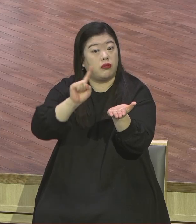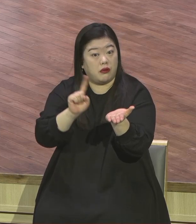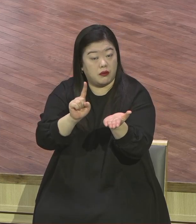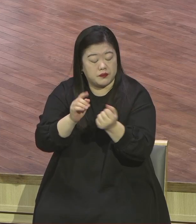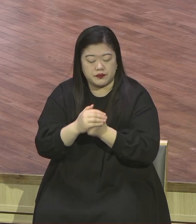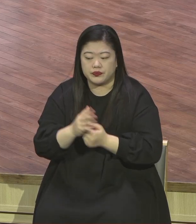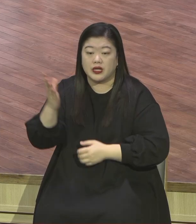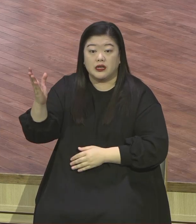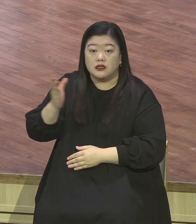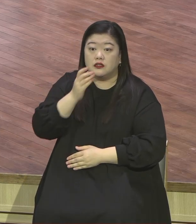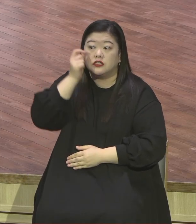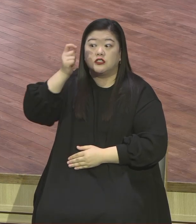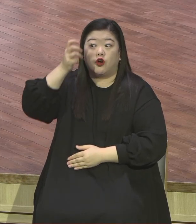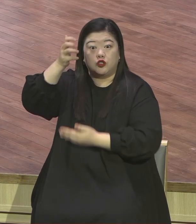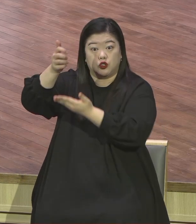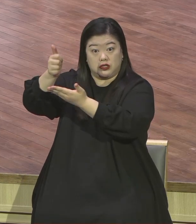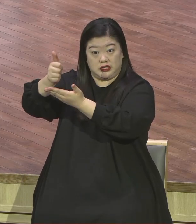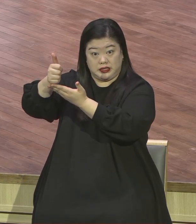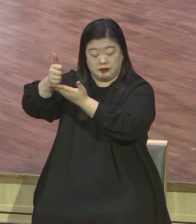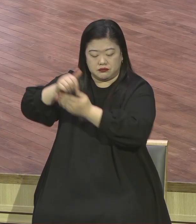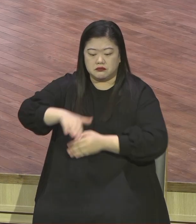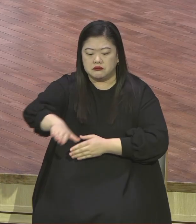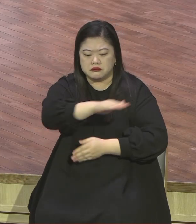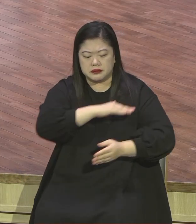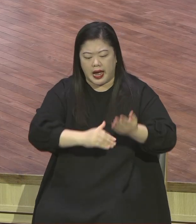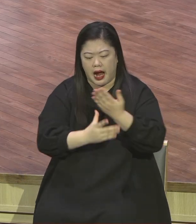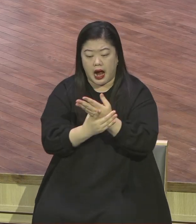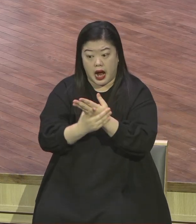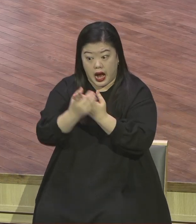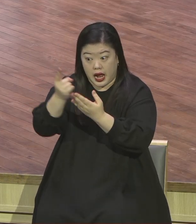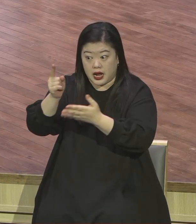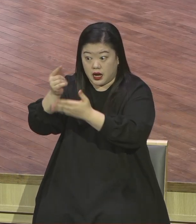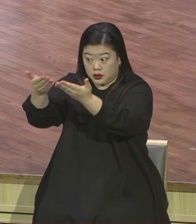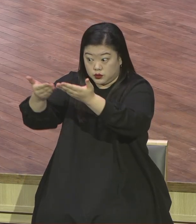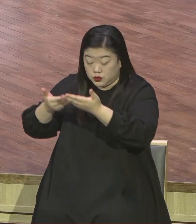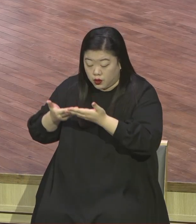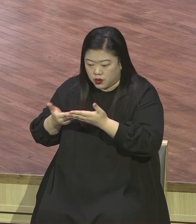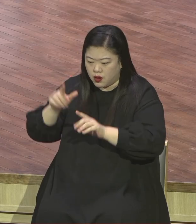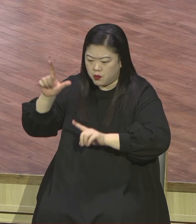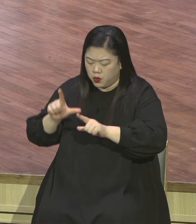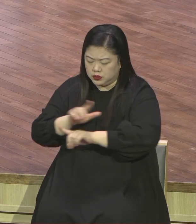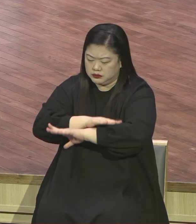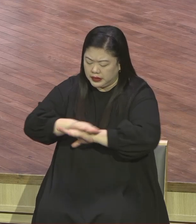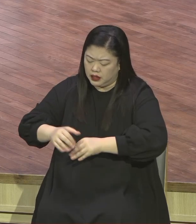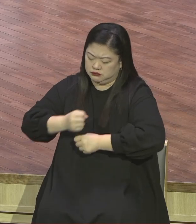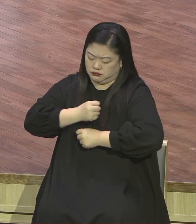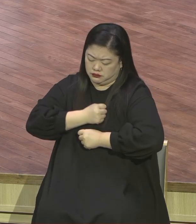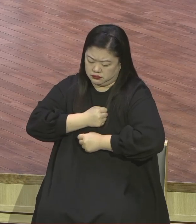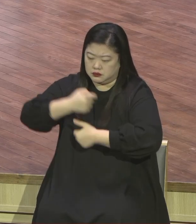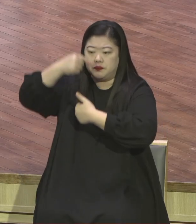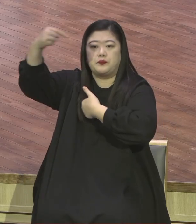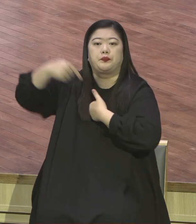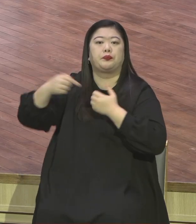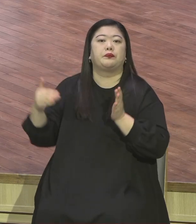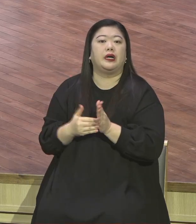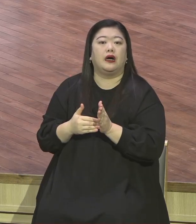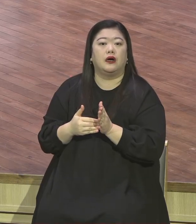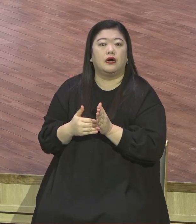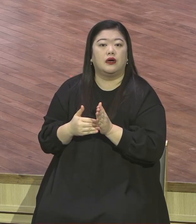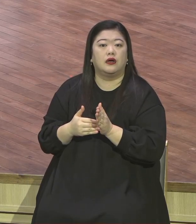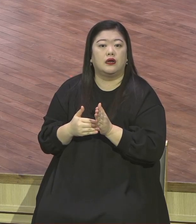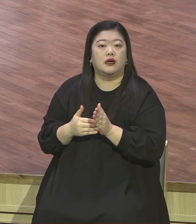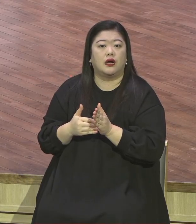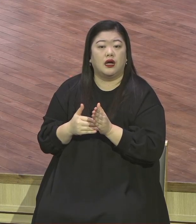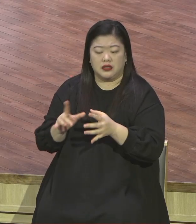힘들다는 얘기예요. 이거 지킨다는 것이 쉽지 않다는 말씀이에요. 그건 저절로 되는 게 아니란 말이에요. 나를